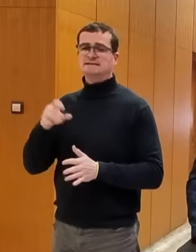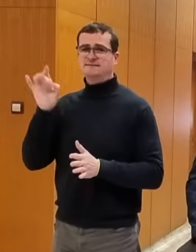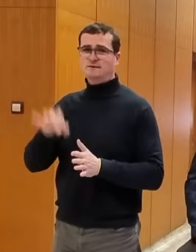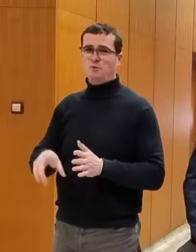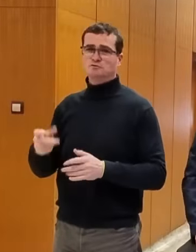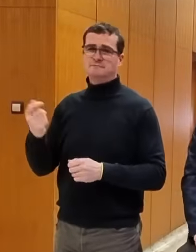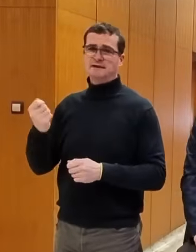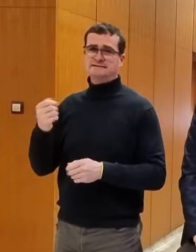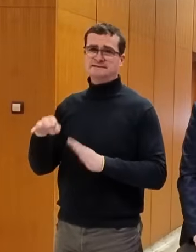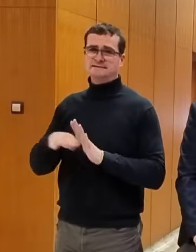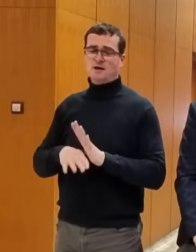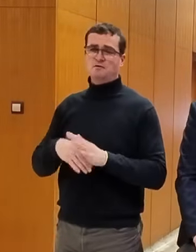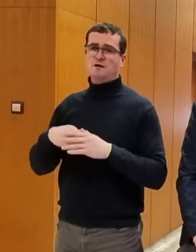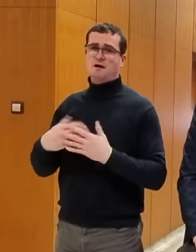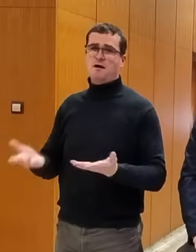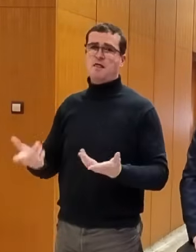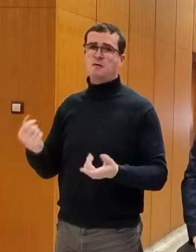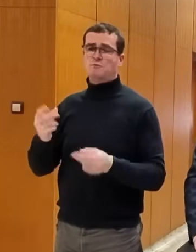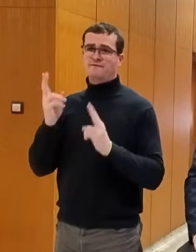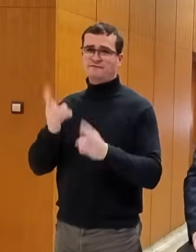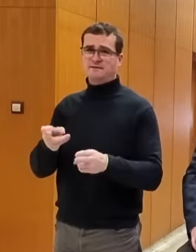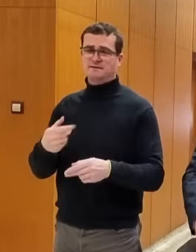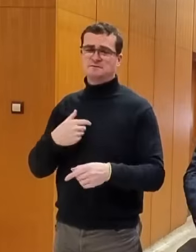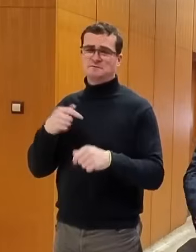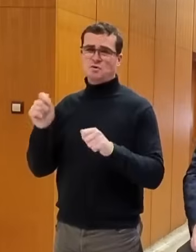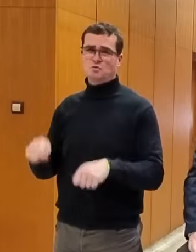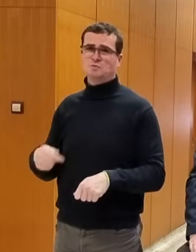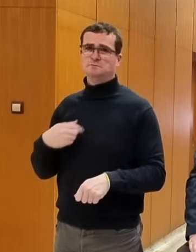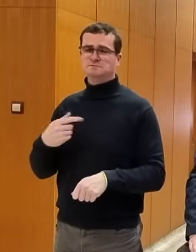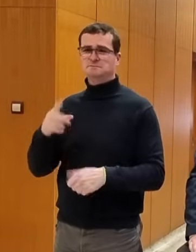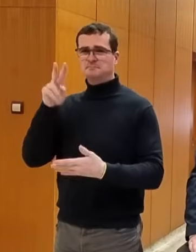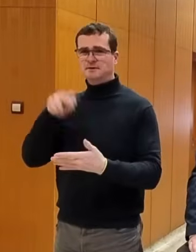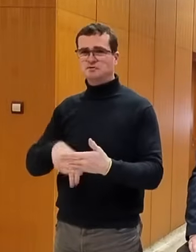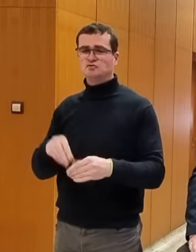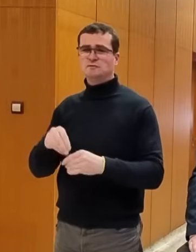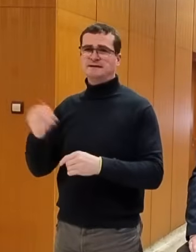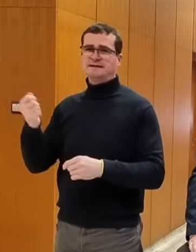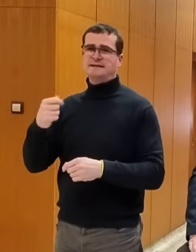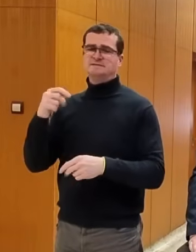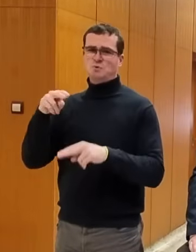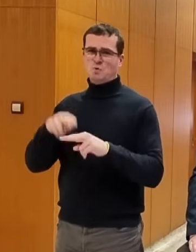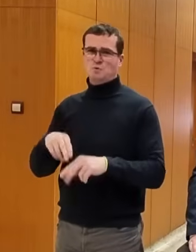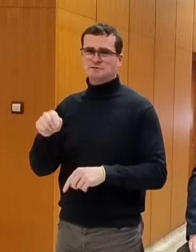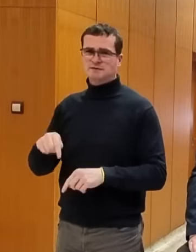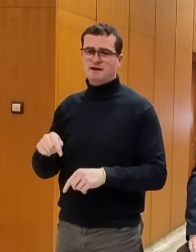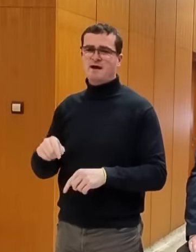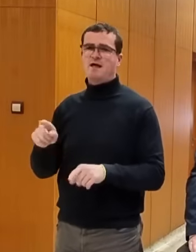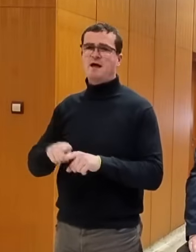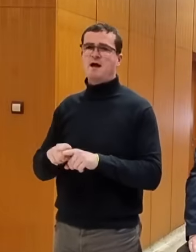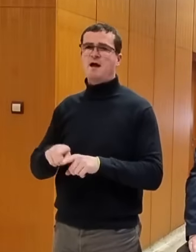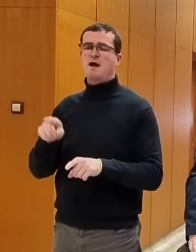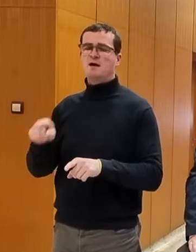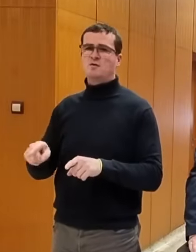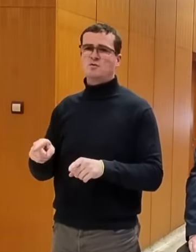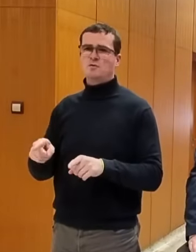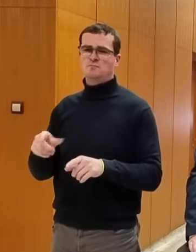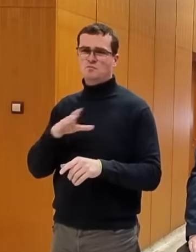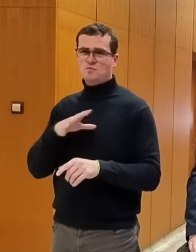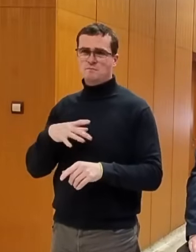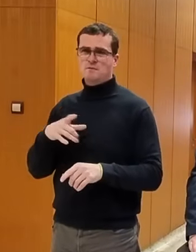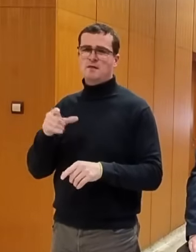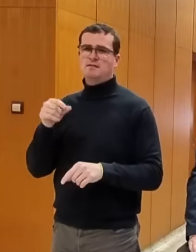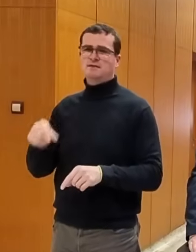trestného zákona, alebo tam v nejakej forme necháme. Nakoniec sme sa rozhodli, môžete si to prečítať, že tam ten trest zostal. Zostal tam ako fakultatívny, nie